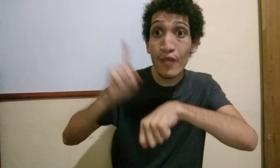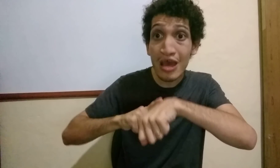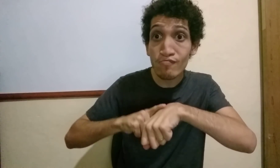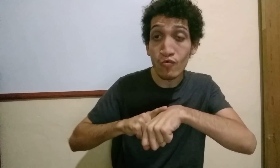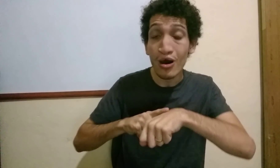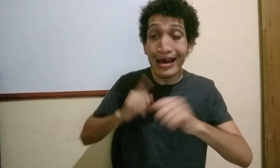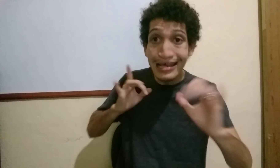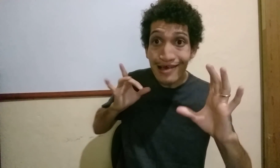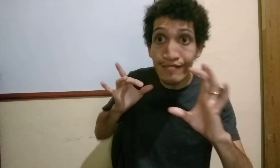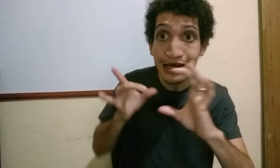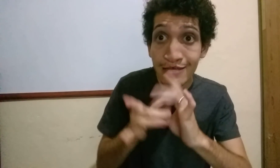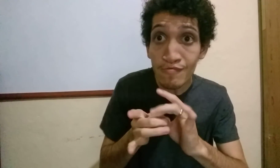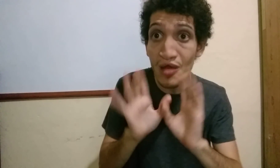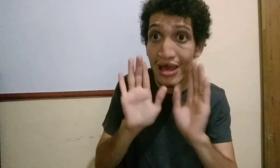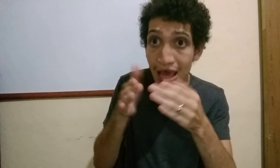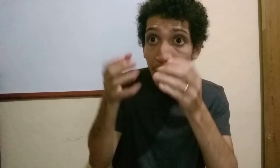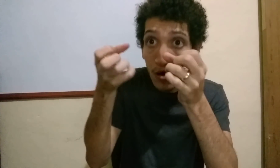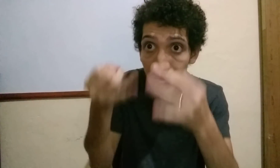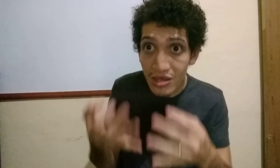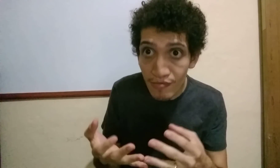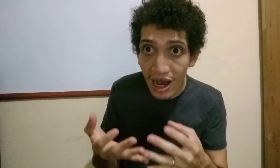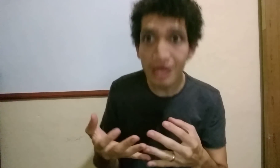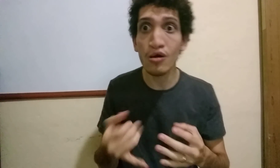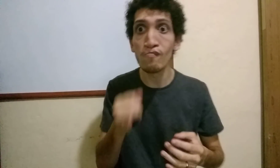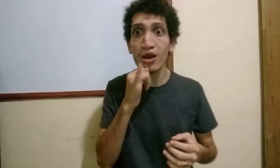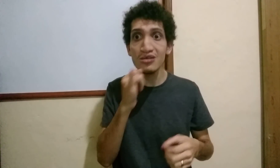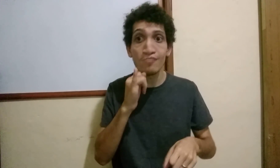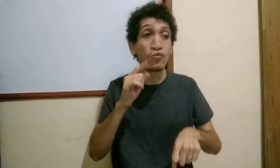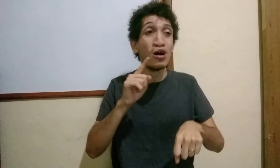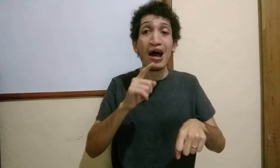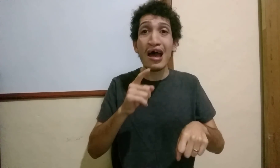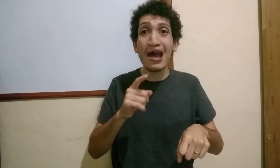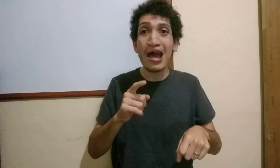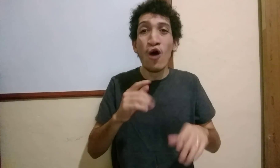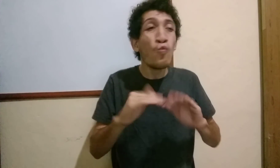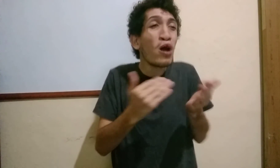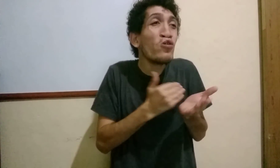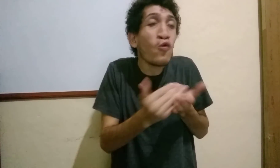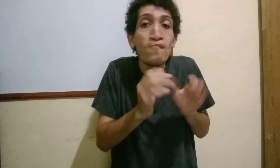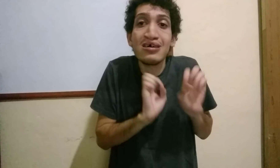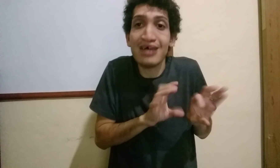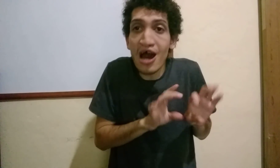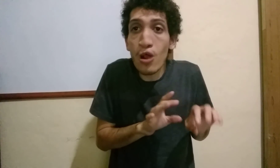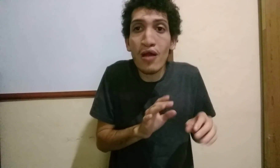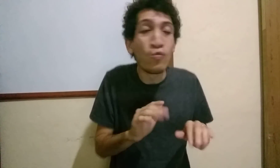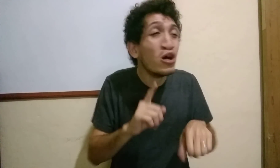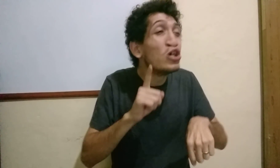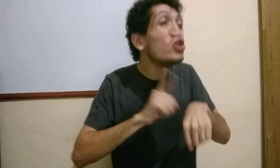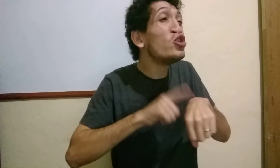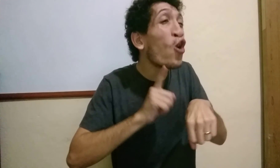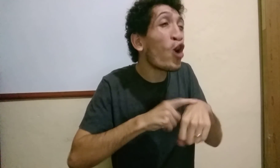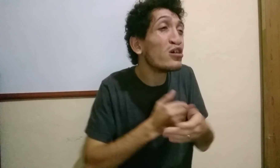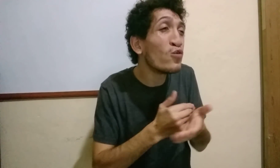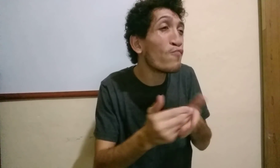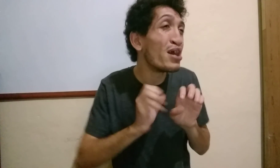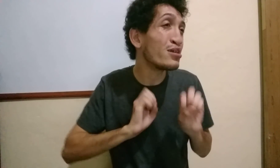tempo! Específico naquela ação! Por exemplo! Onde eu comece a aula? Não! Que hora é que eu comece